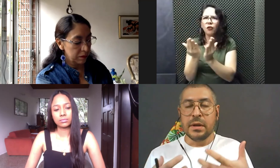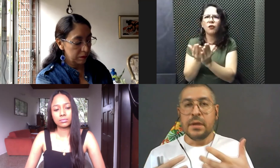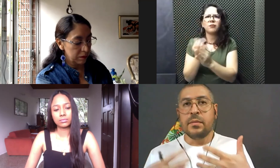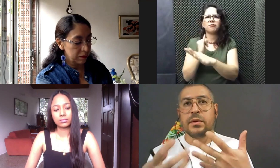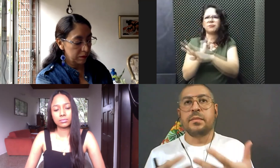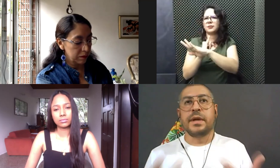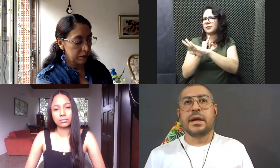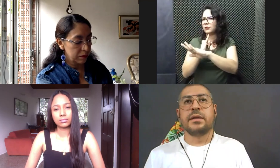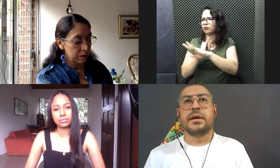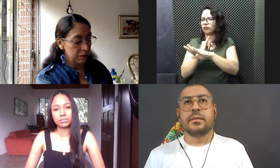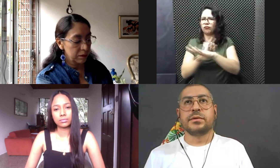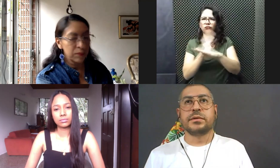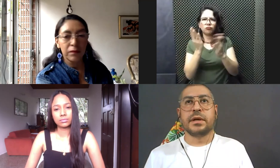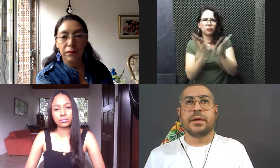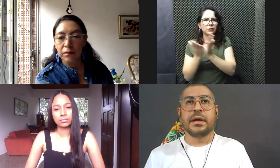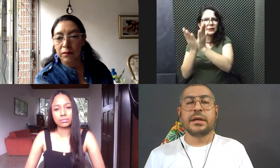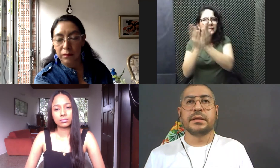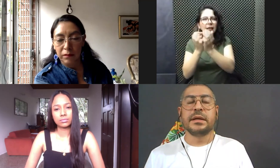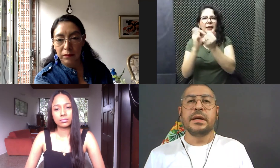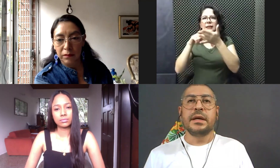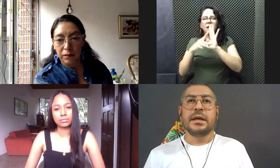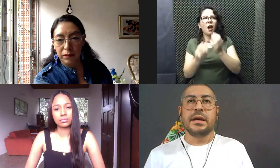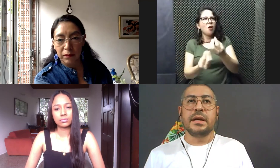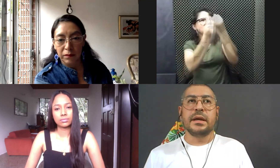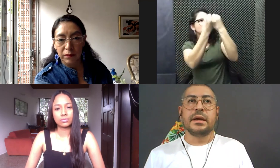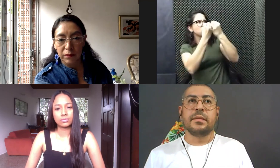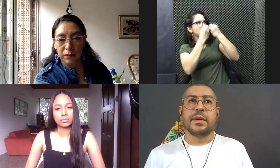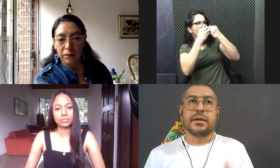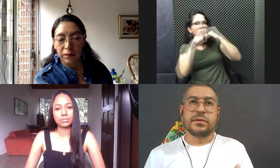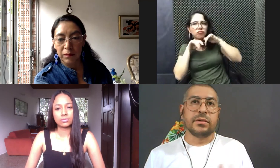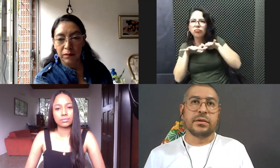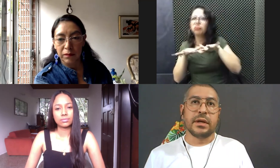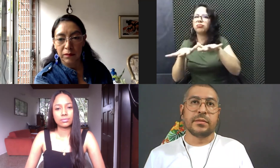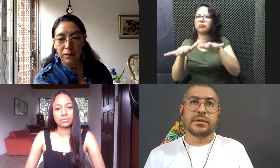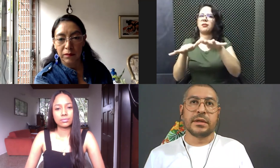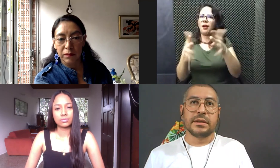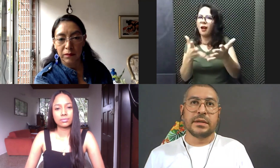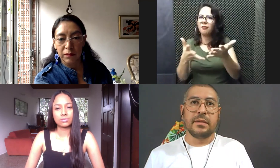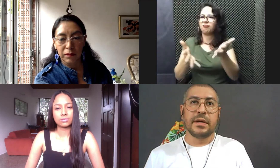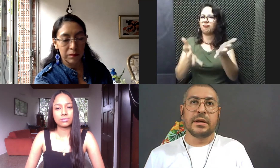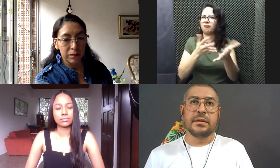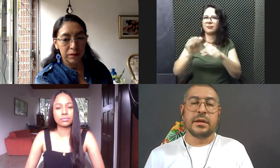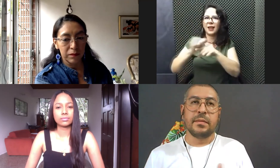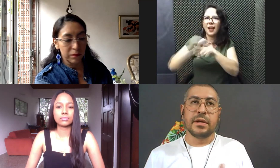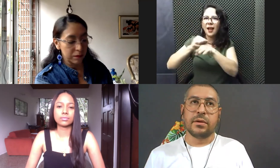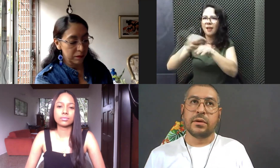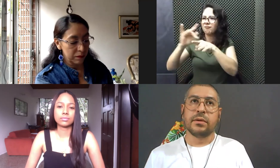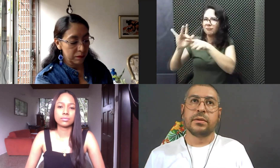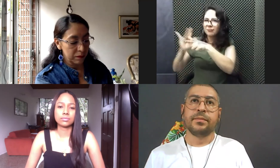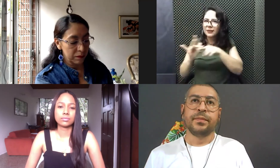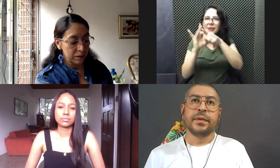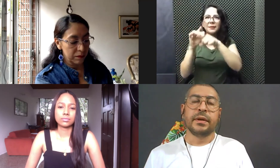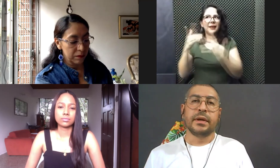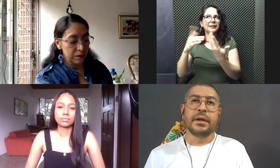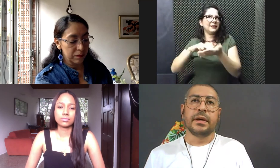como multiplicando, digamos, sus saberes, y para nosotros, digamos que ese es el mayor logro.